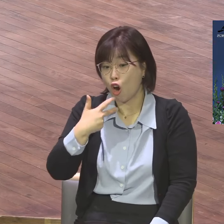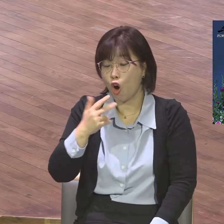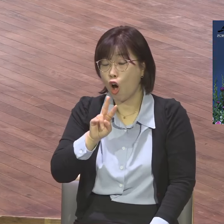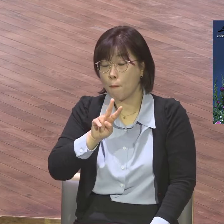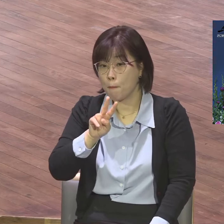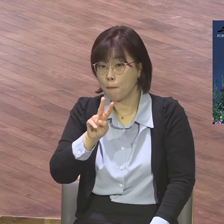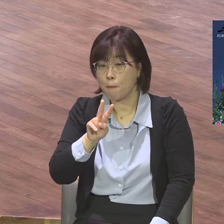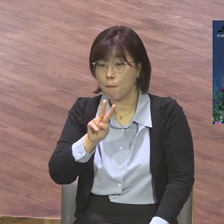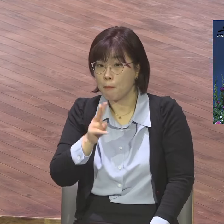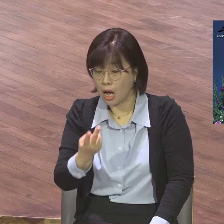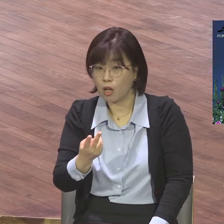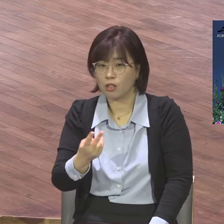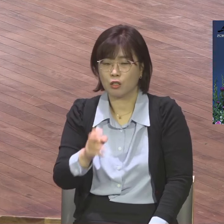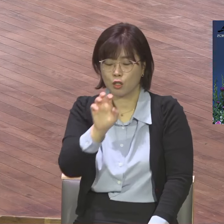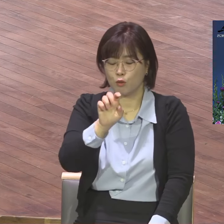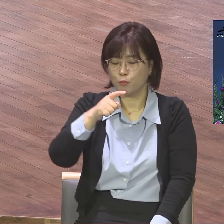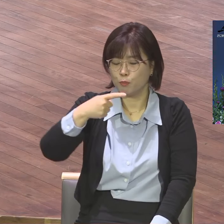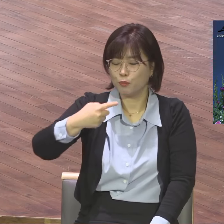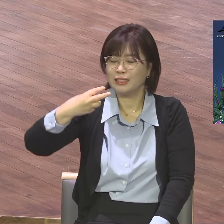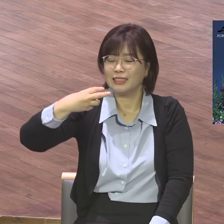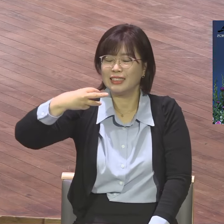영어로는 그렇게 말하죠. Preach,